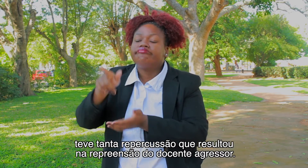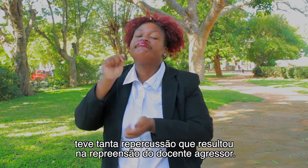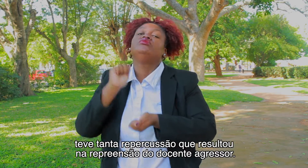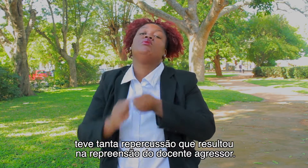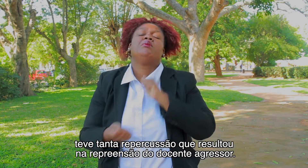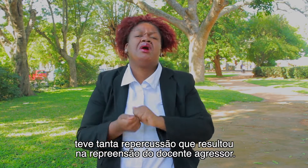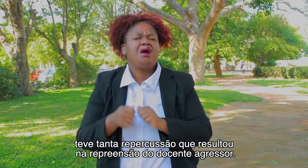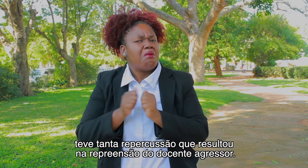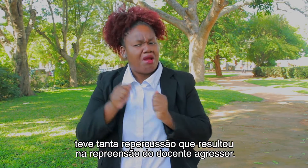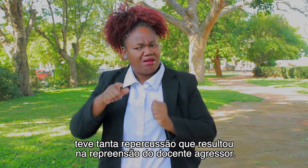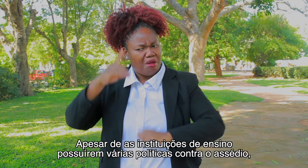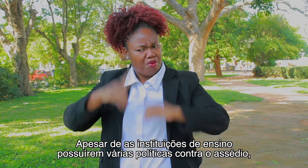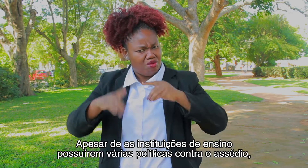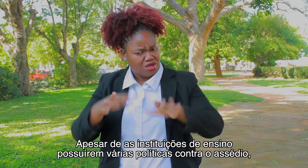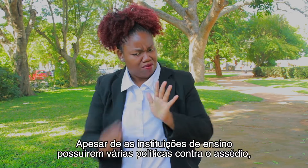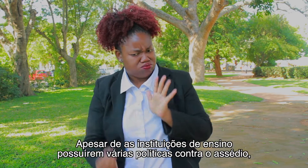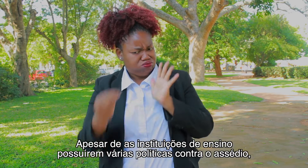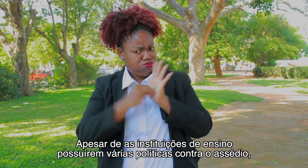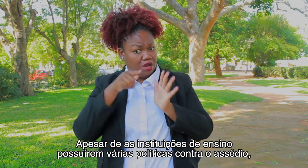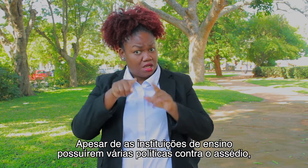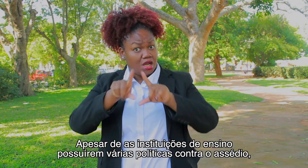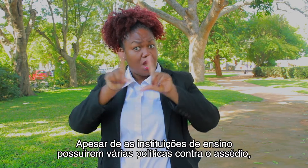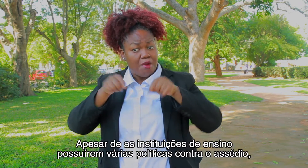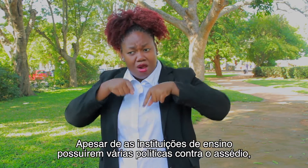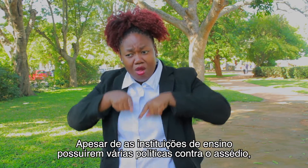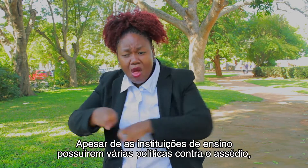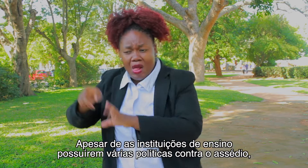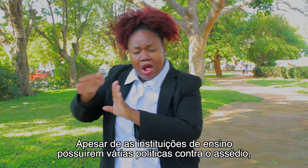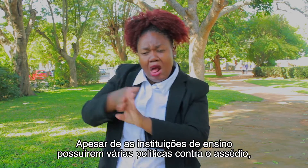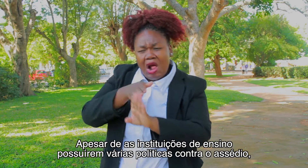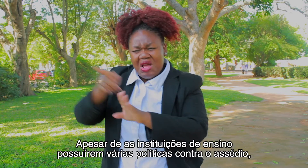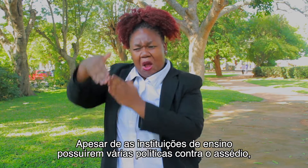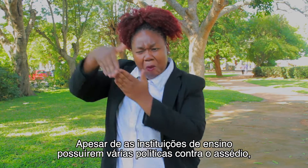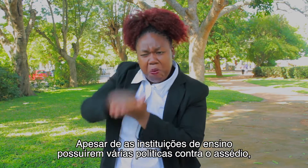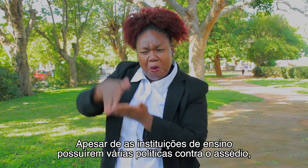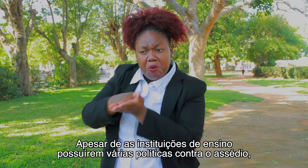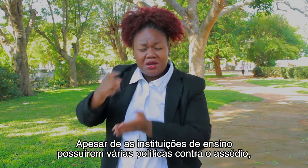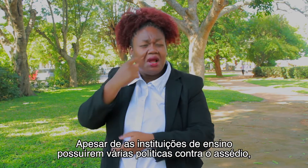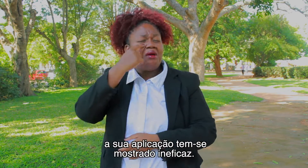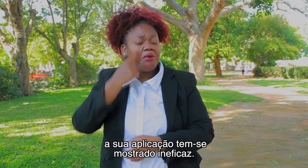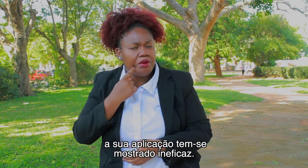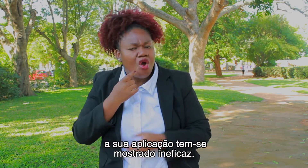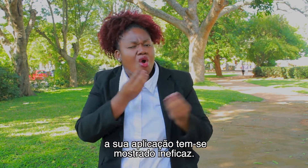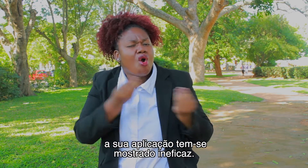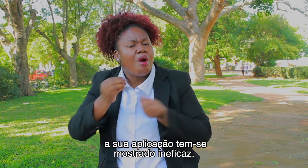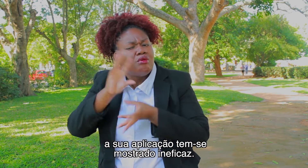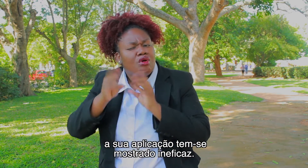docente agressor. Apesar das instituições de ensino possuírem várias políticas contra o assédio, a sua aplicação tem se